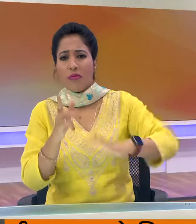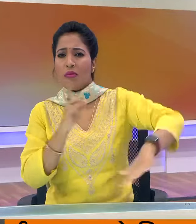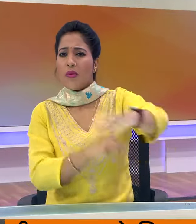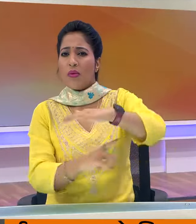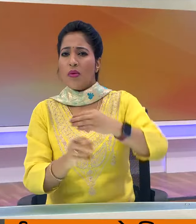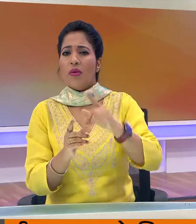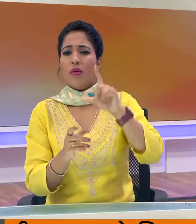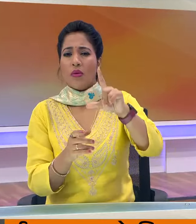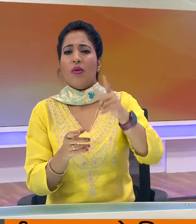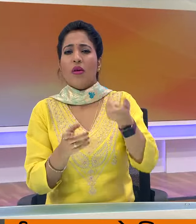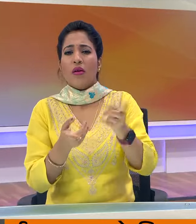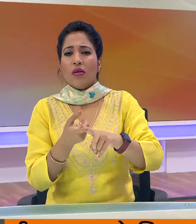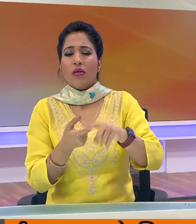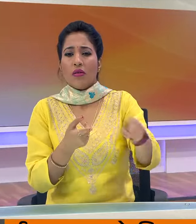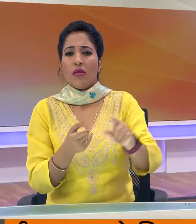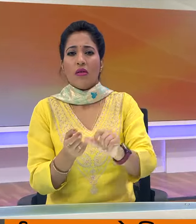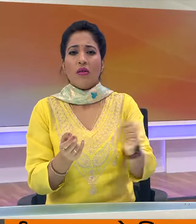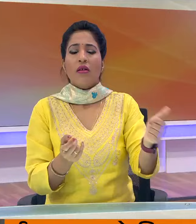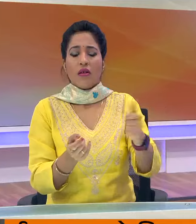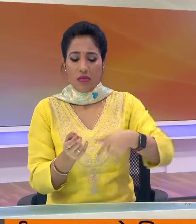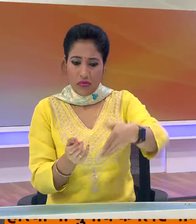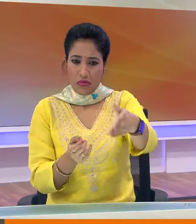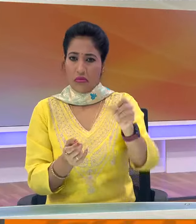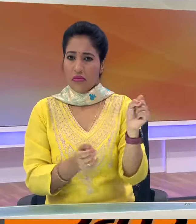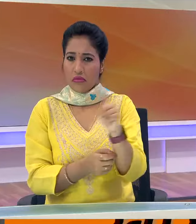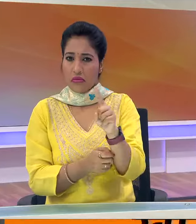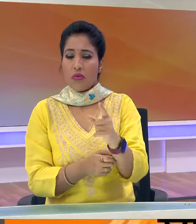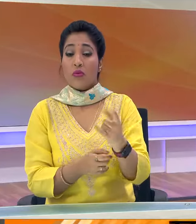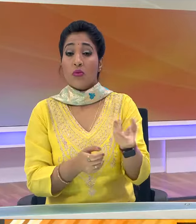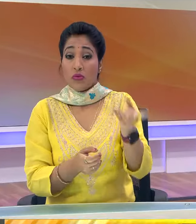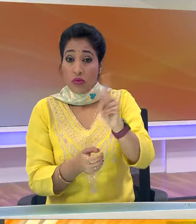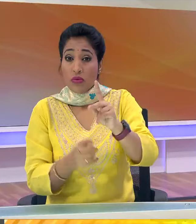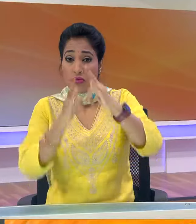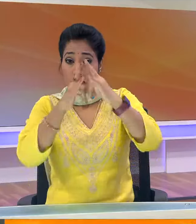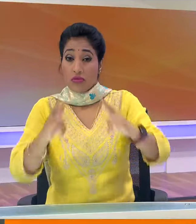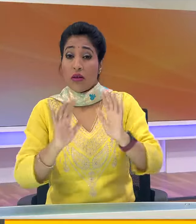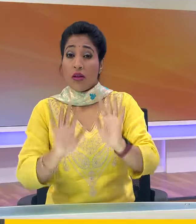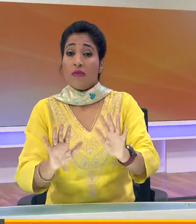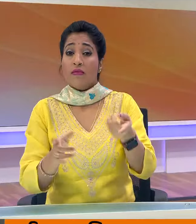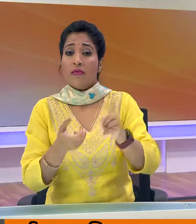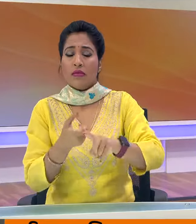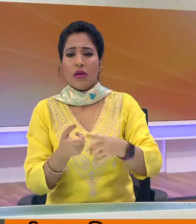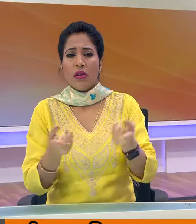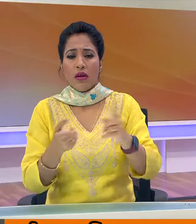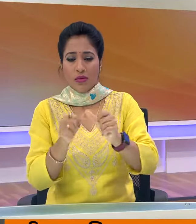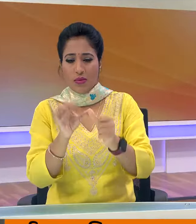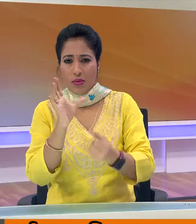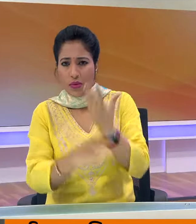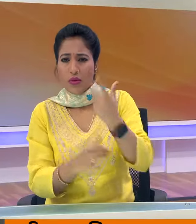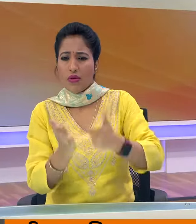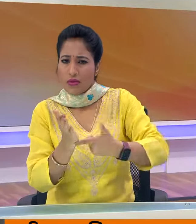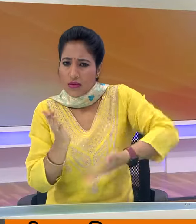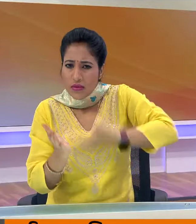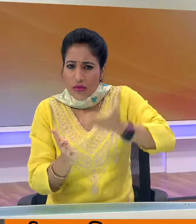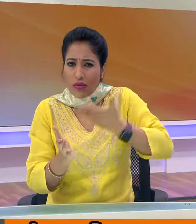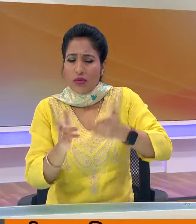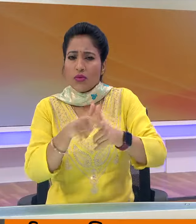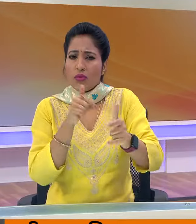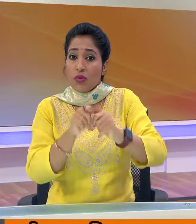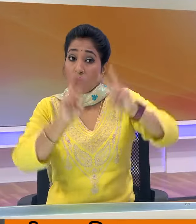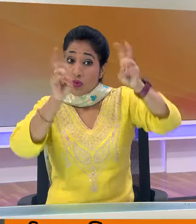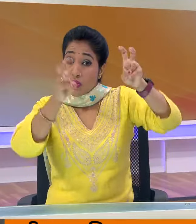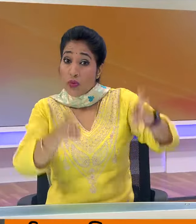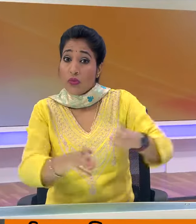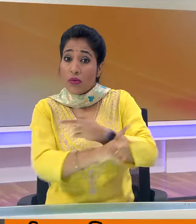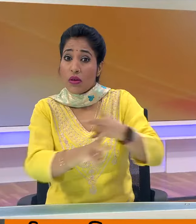नौलावना में पूरा किया और अगले महीने हमारा एयर कैंप बेंगलोर में चलेगा। जो इंस्टीट्यूशनल ट्रेनिंग में सर्विस सब्जेक्ट्स हैं उसका